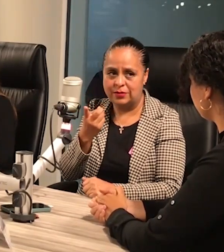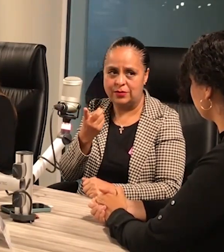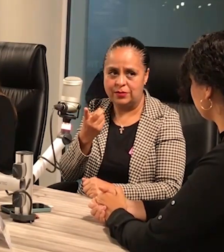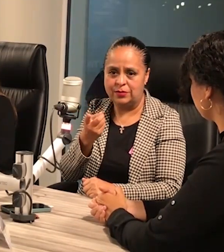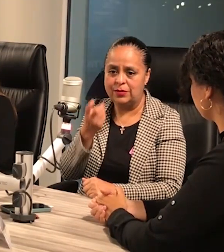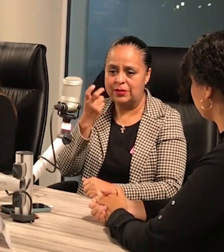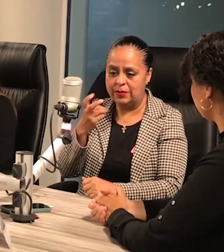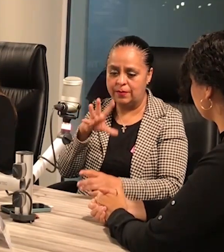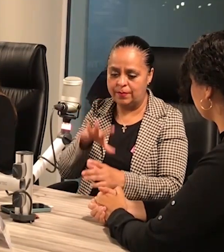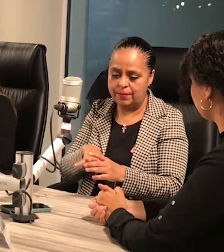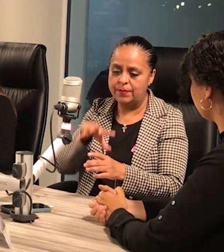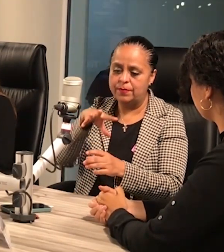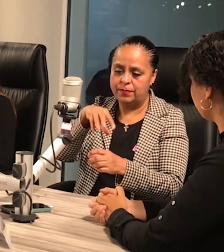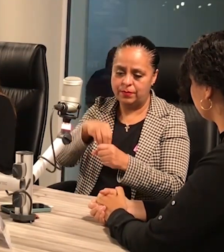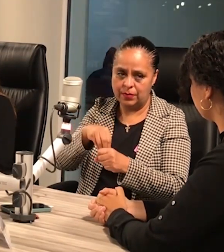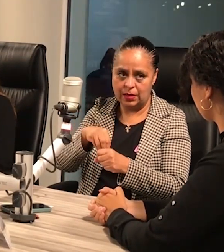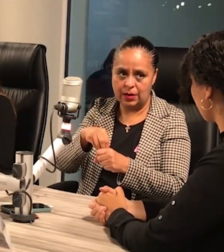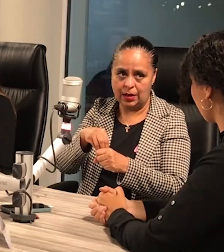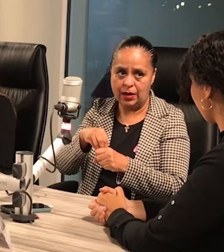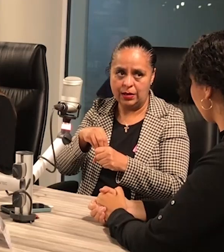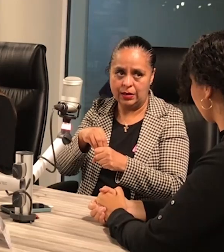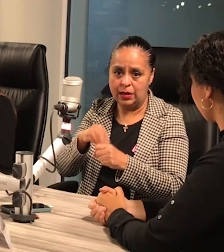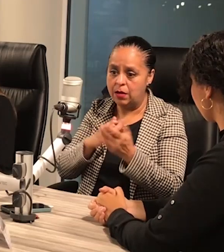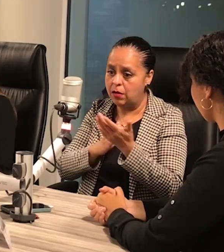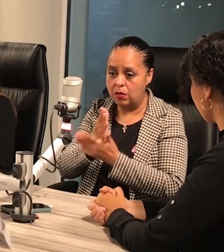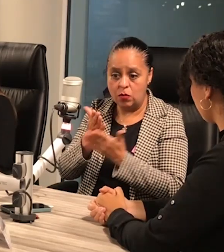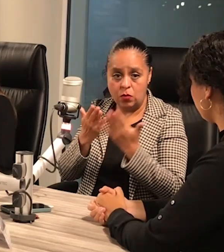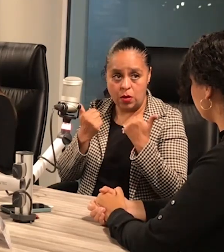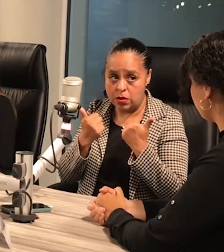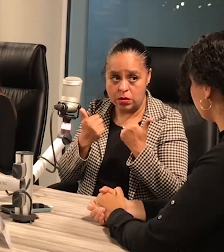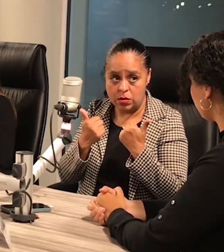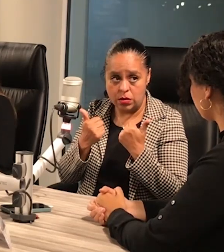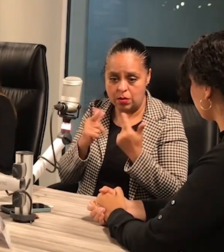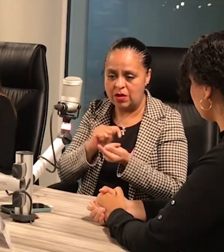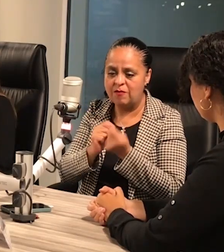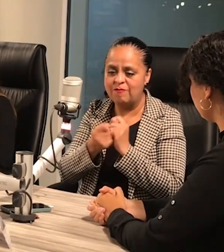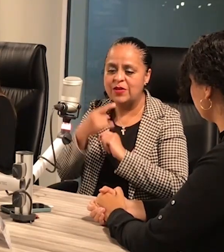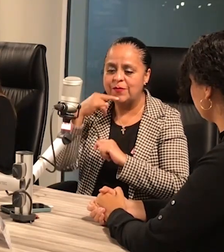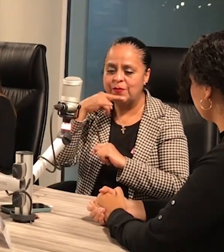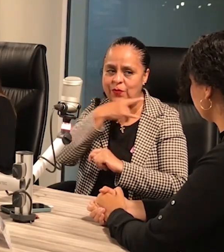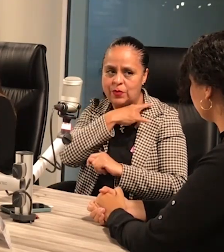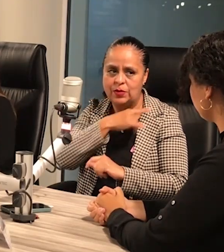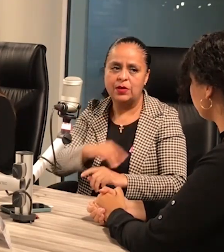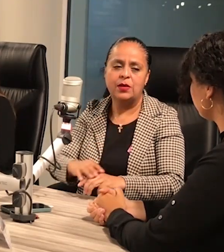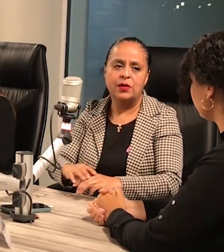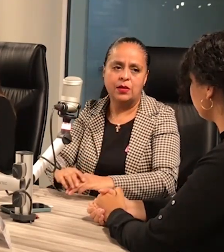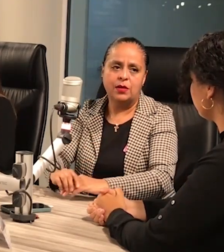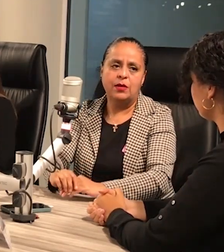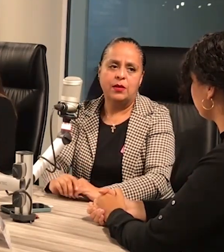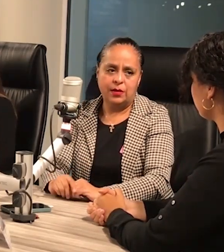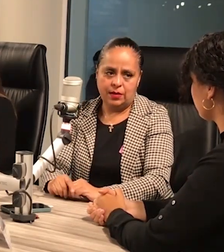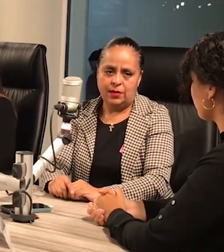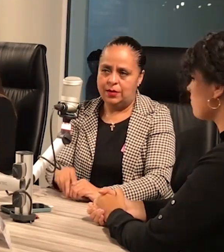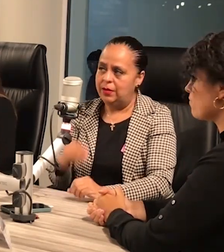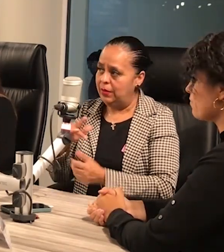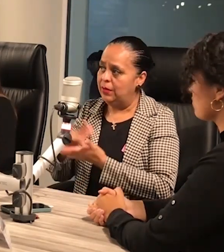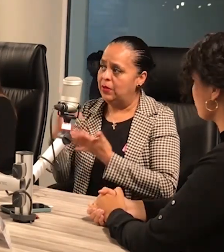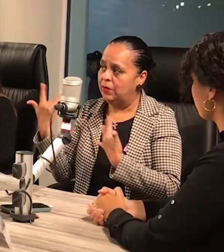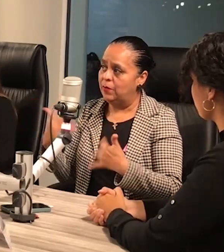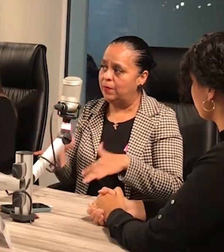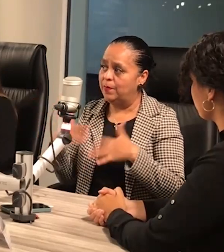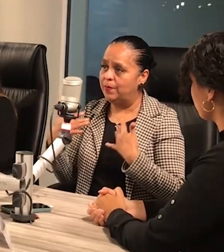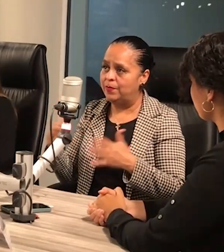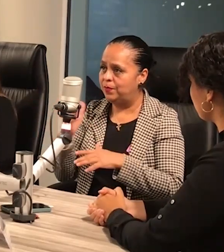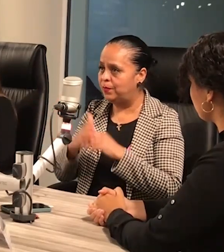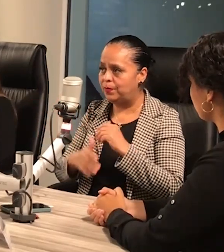esta inclusión sin las medidas de accesibilidad pues solamente se convierte en hipocresía. Muchas gracias por ese mensaje tan relevante. Todavía